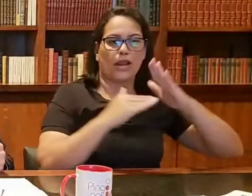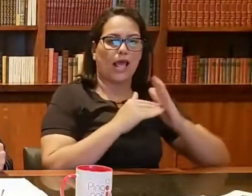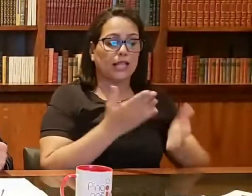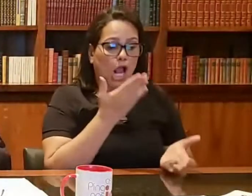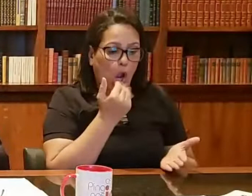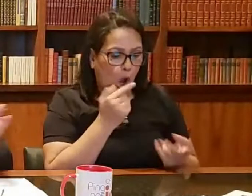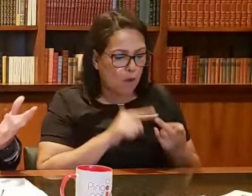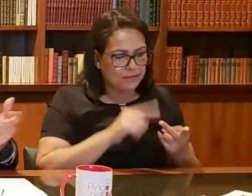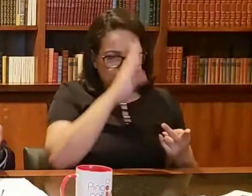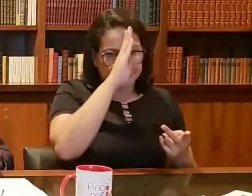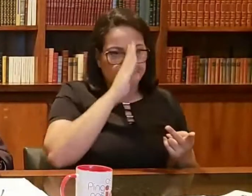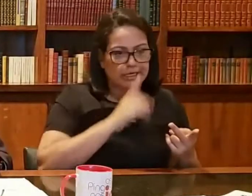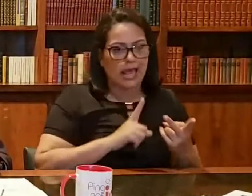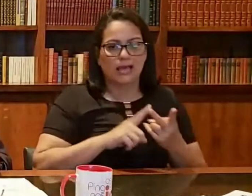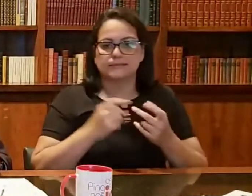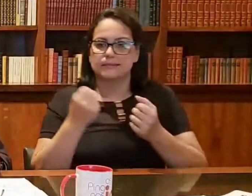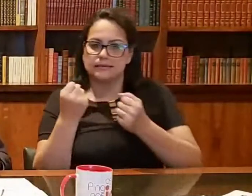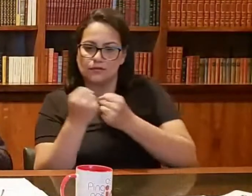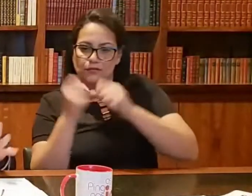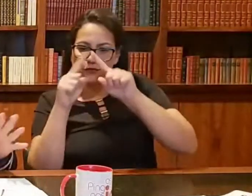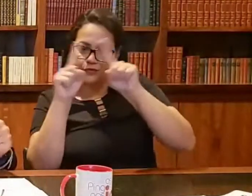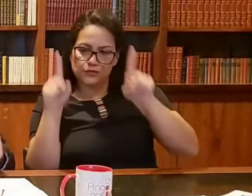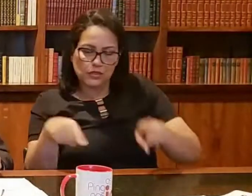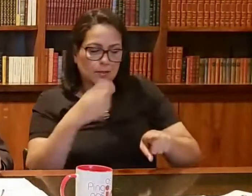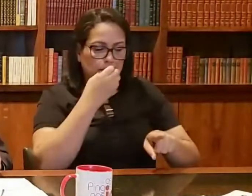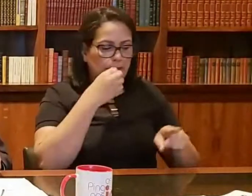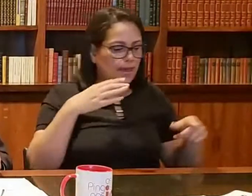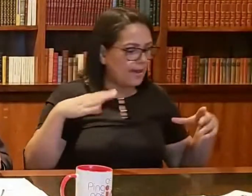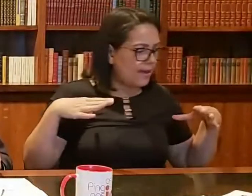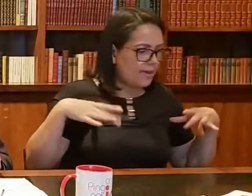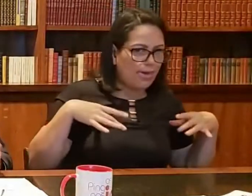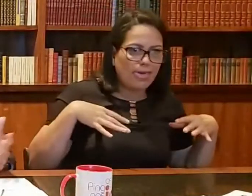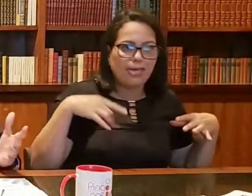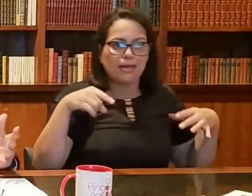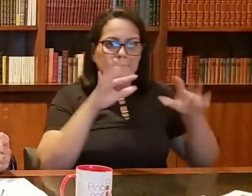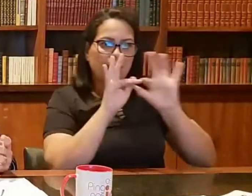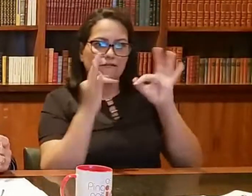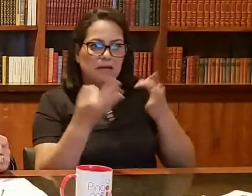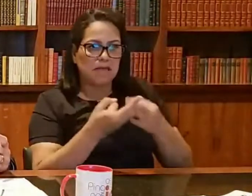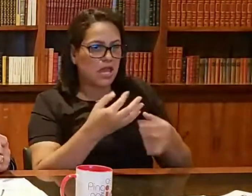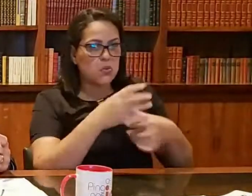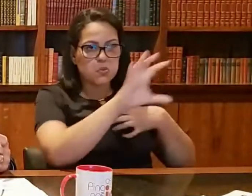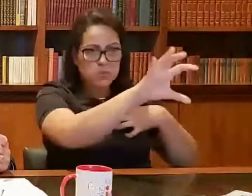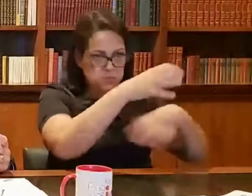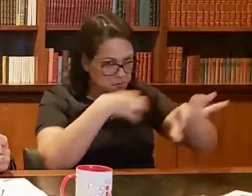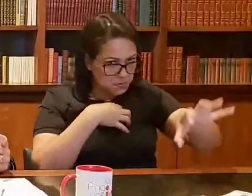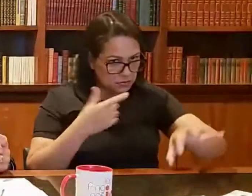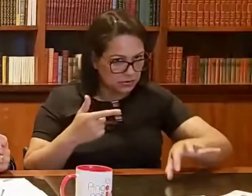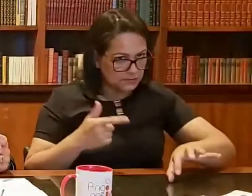graça, bons assessores, tranquilo com a minha família. Eu não sinto.